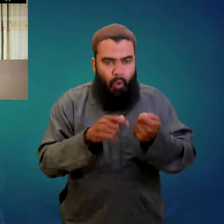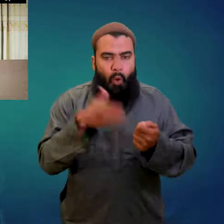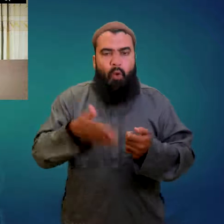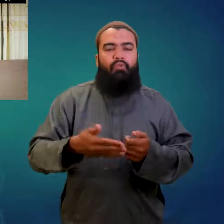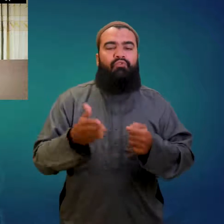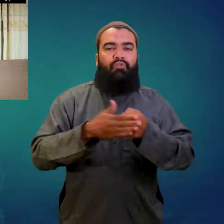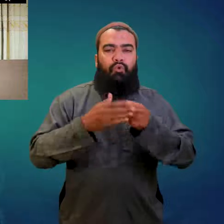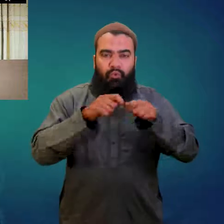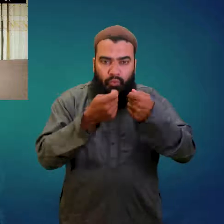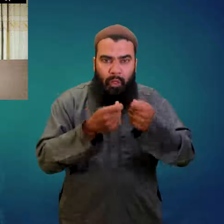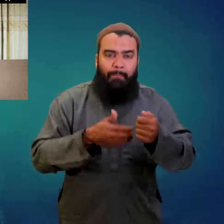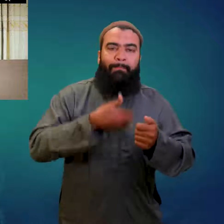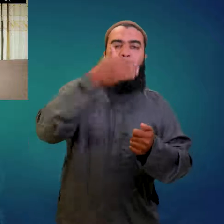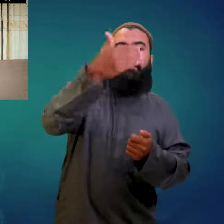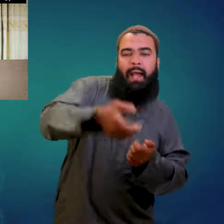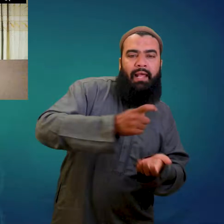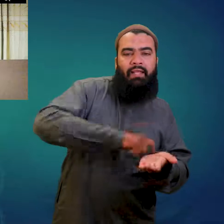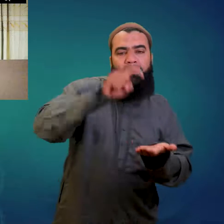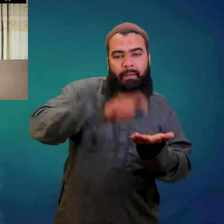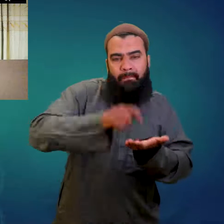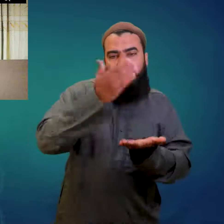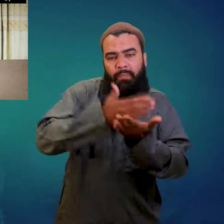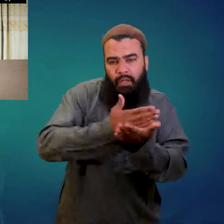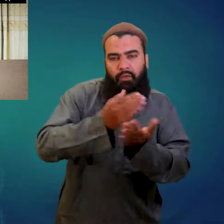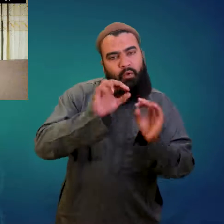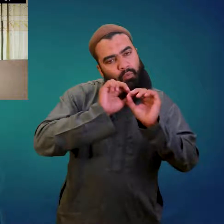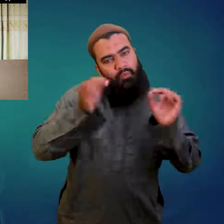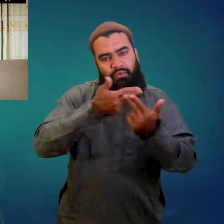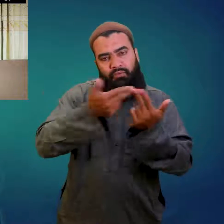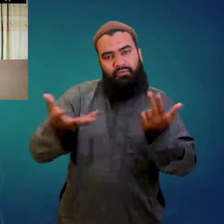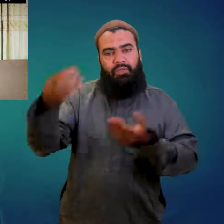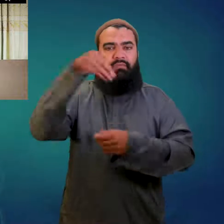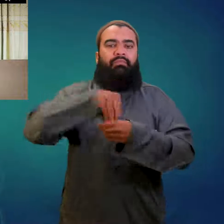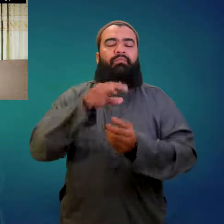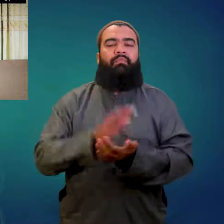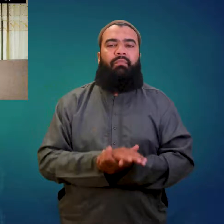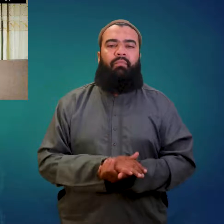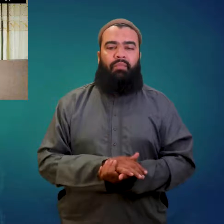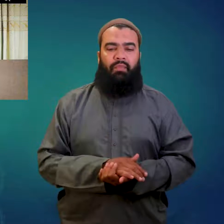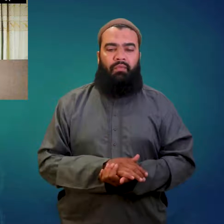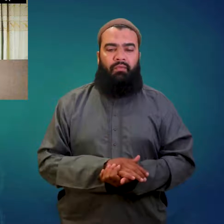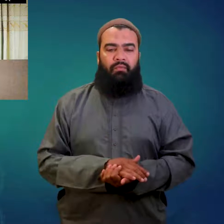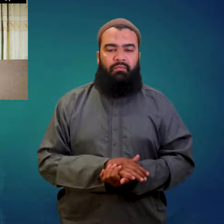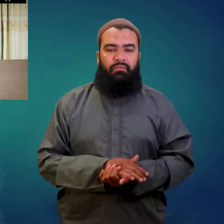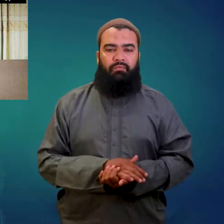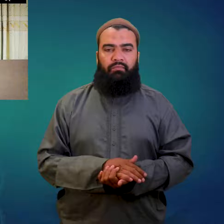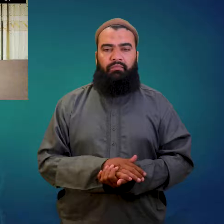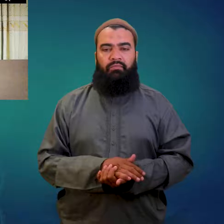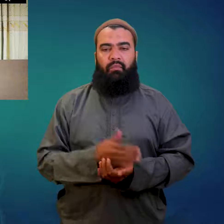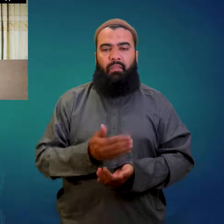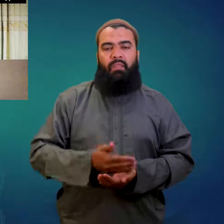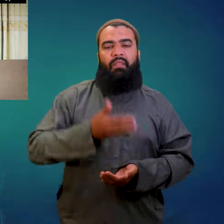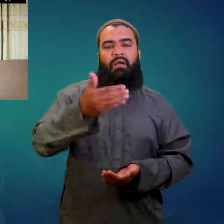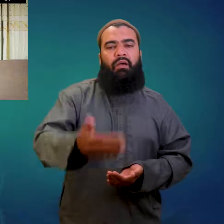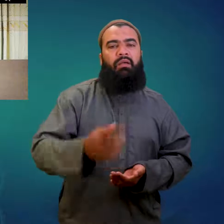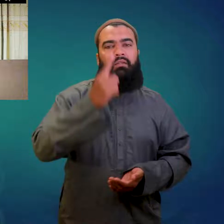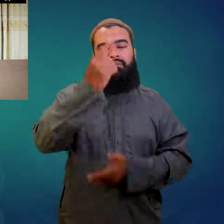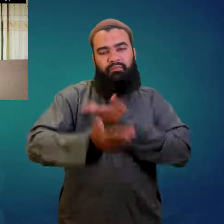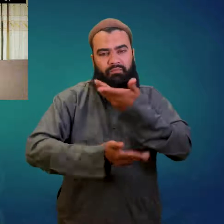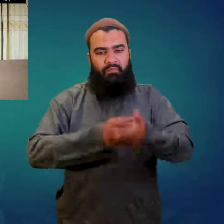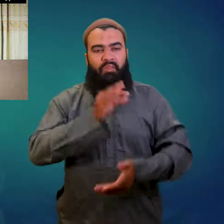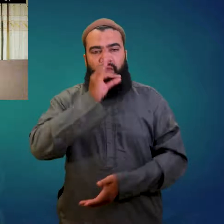سورۃ تحریم مدنی ہے، رکوع 19 آیت نمبر 1۔ لم تحرم ما احل اللہ